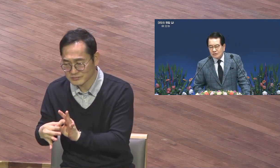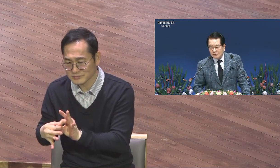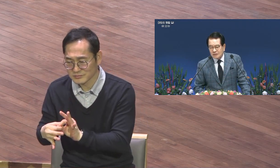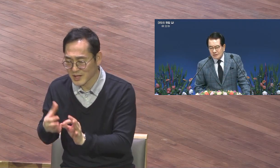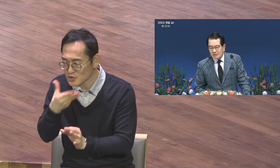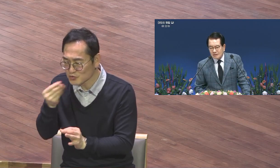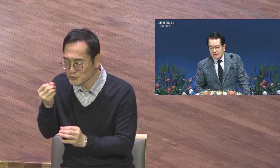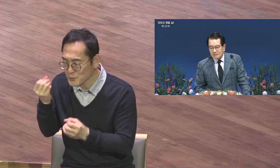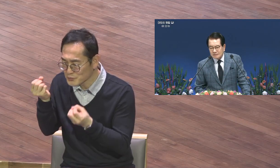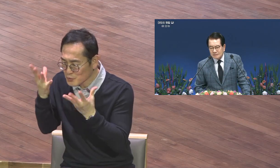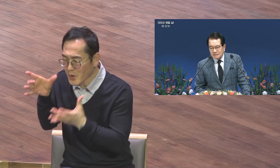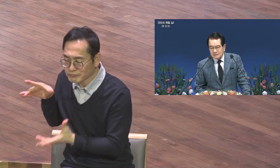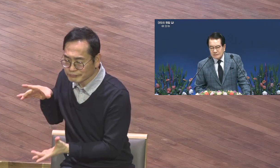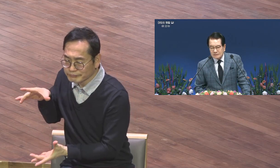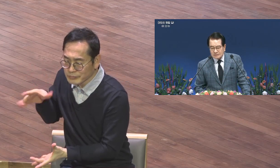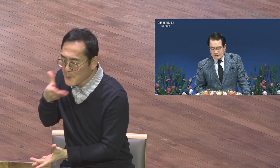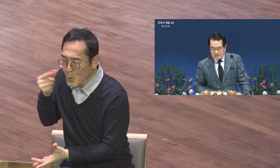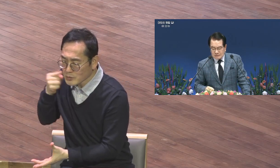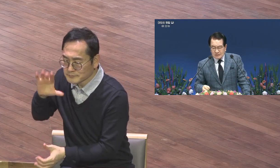이게 놀라운 축복이요.